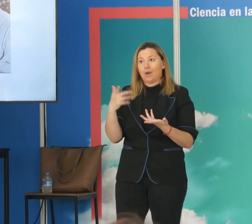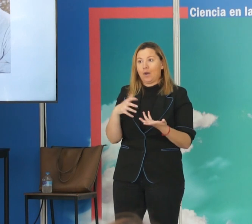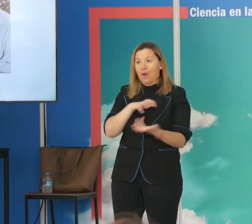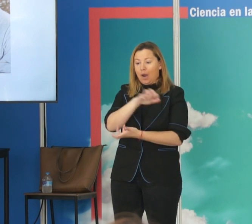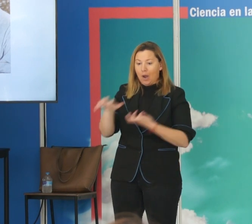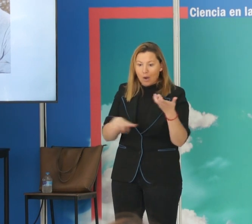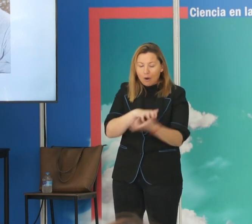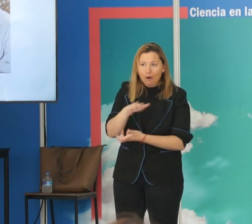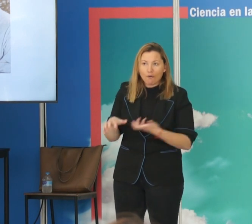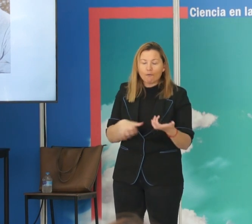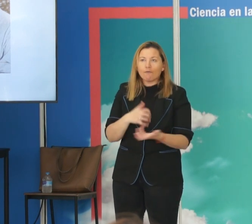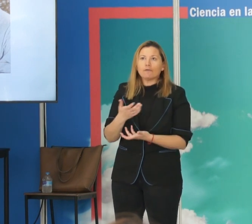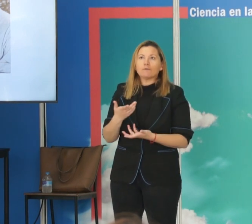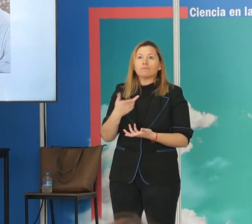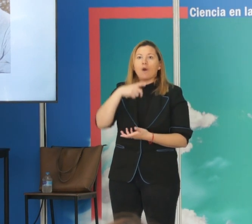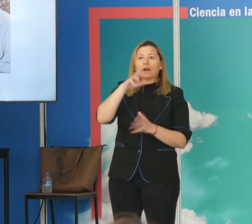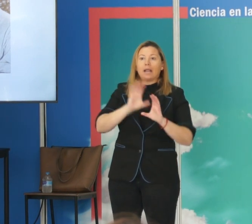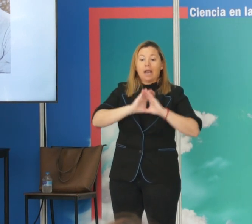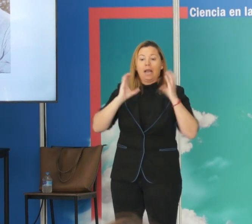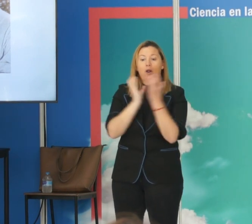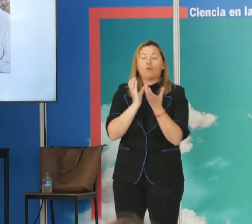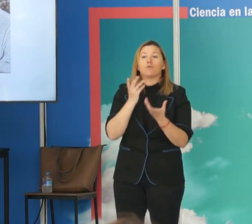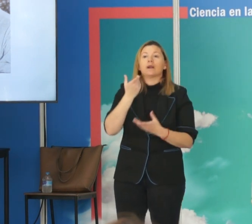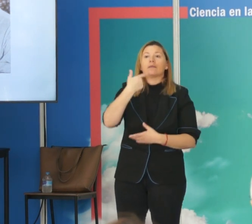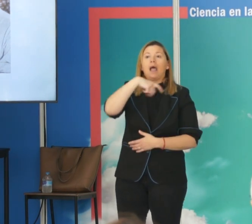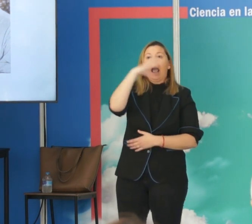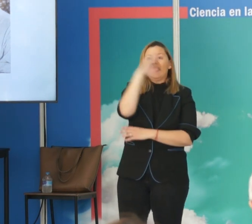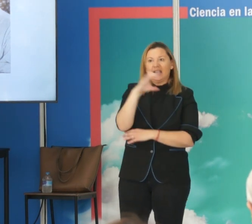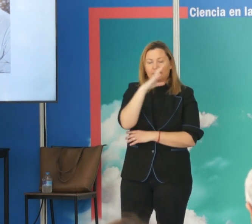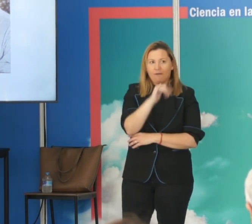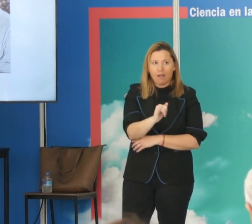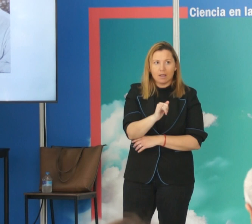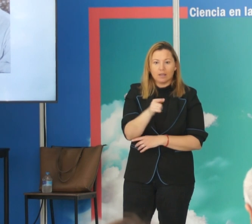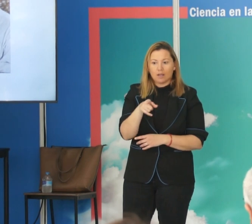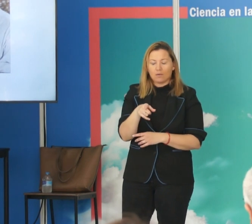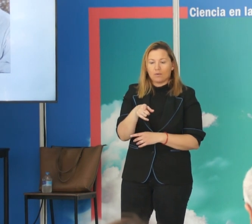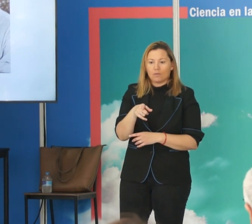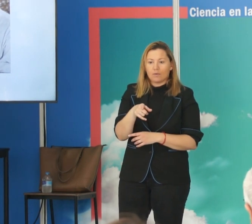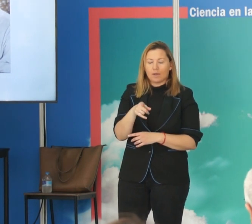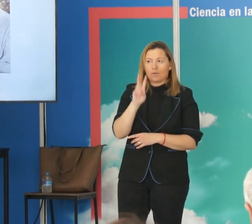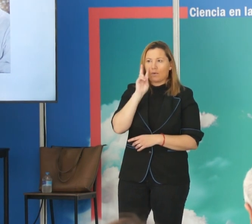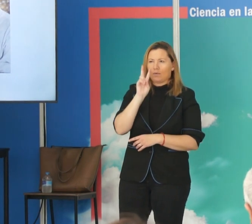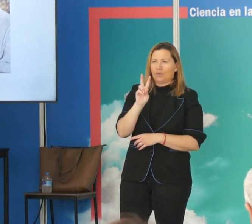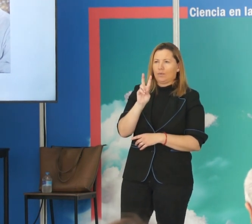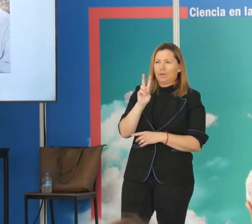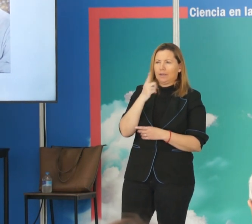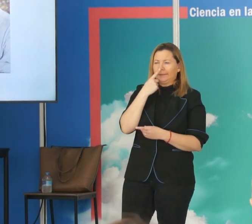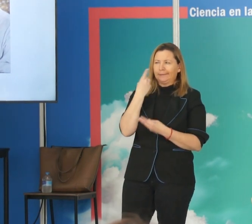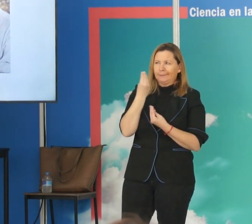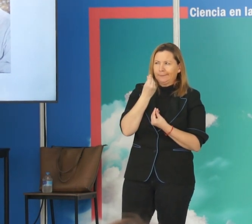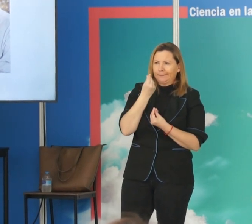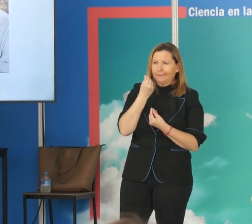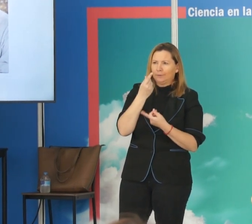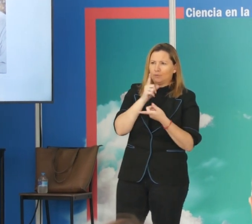genera a los científicos, siempre que se avecina un cambio de ese calibre,